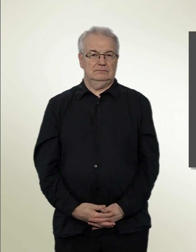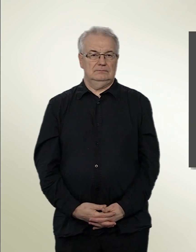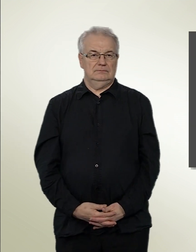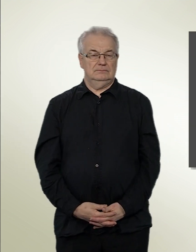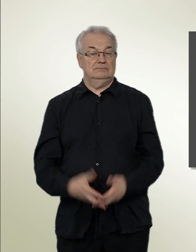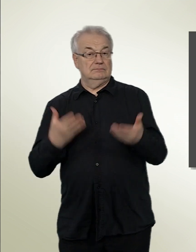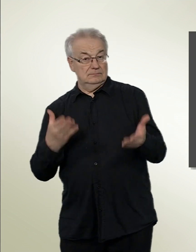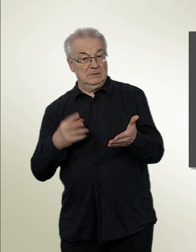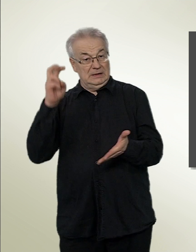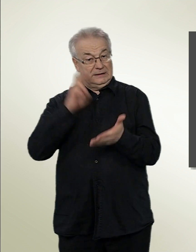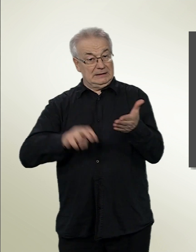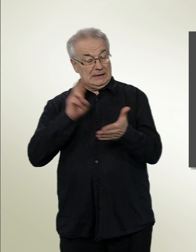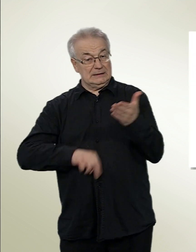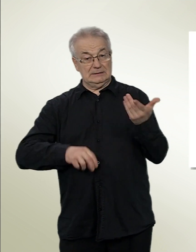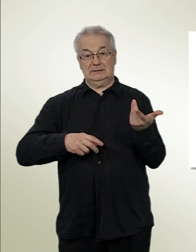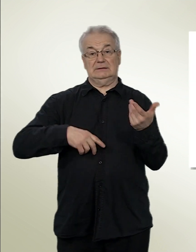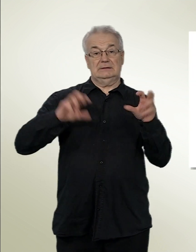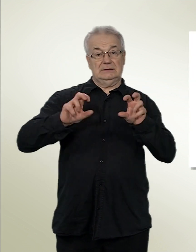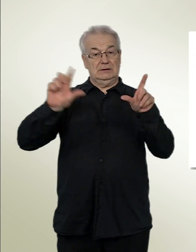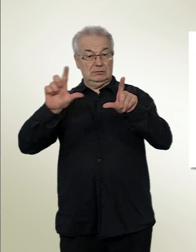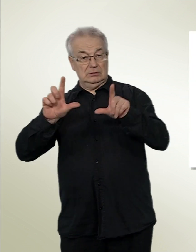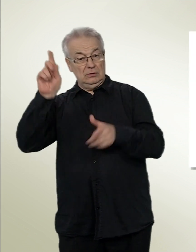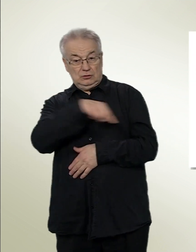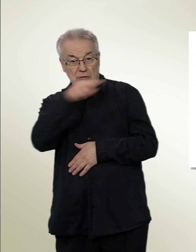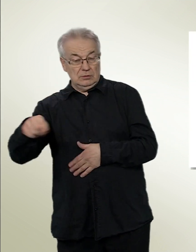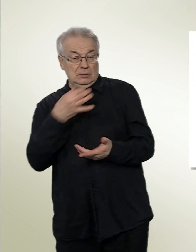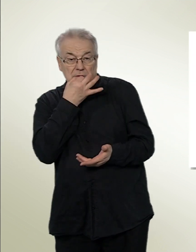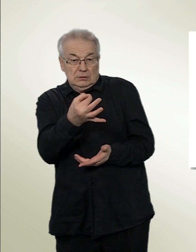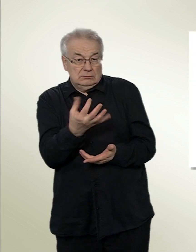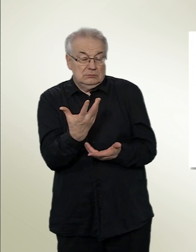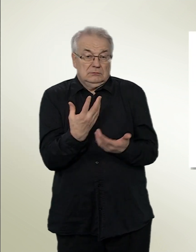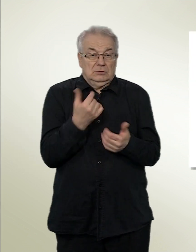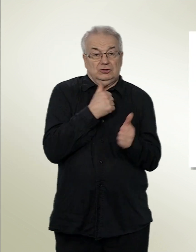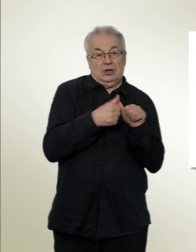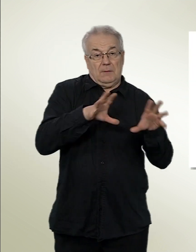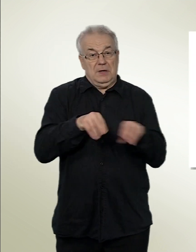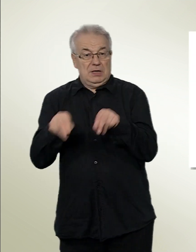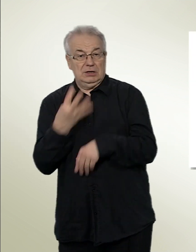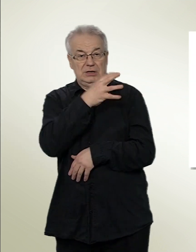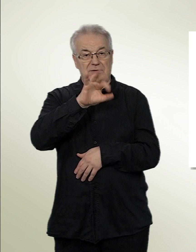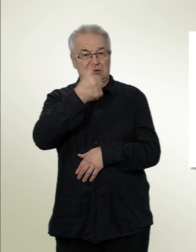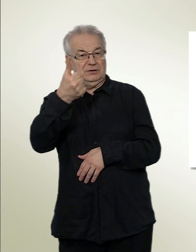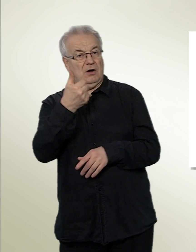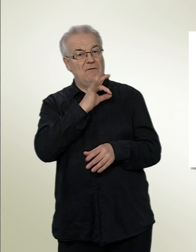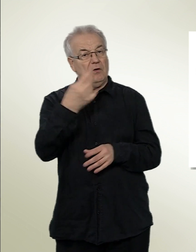Si la taxe radio-TV était supprimée, chaque ménage disposerait de 451 francs de plus par an par rapport à